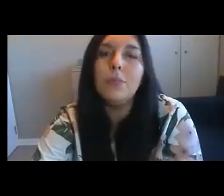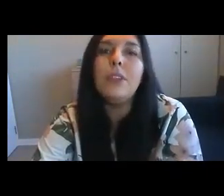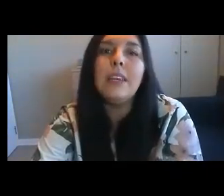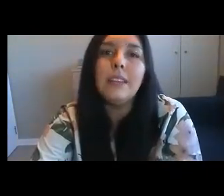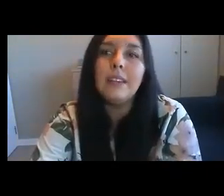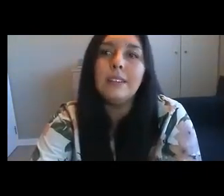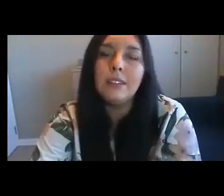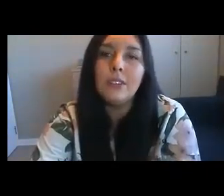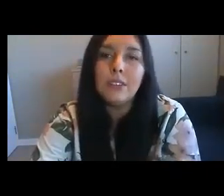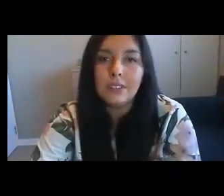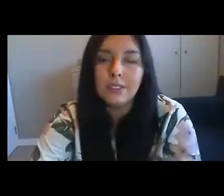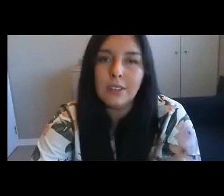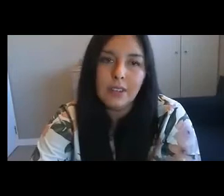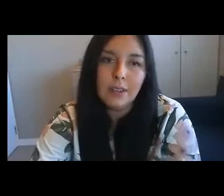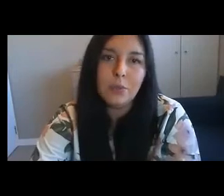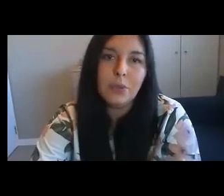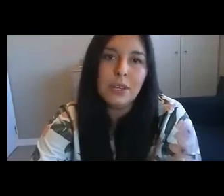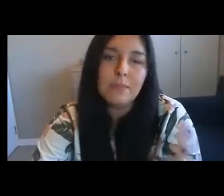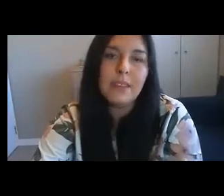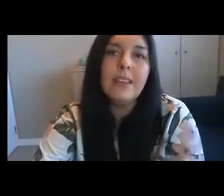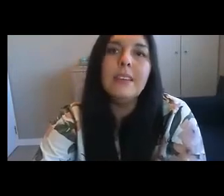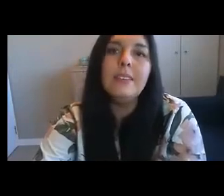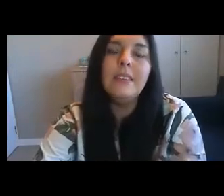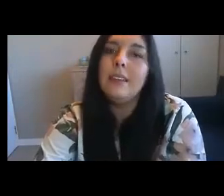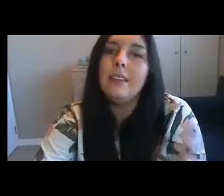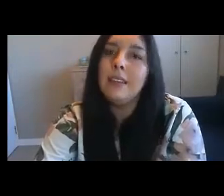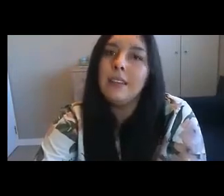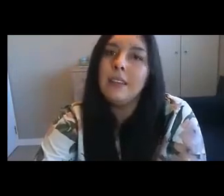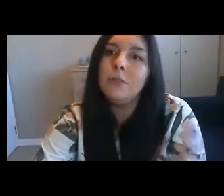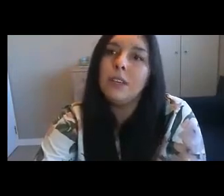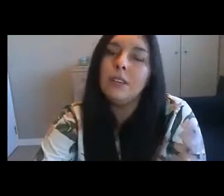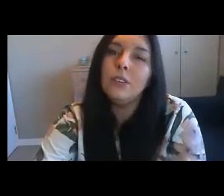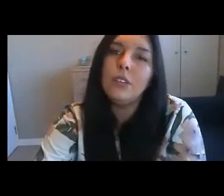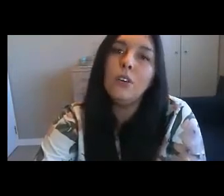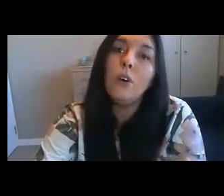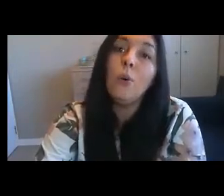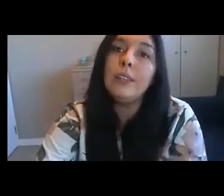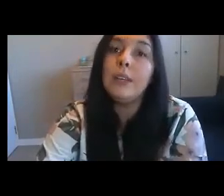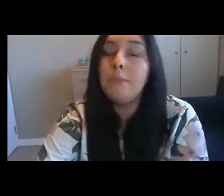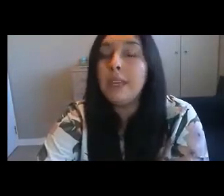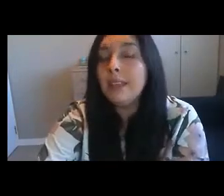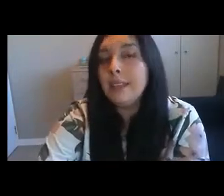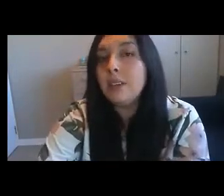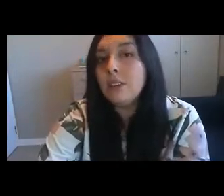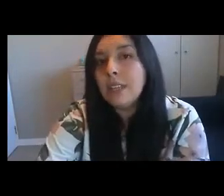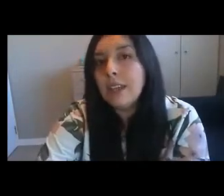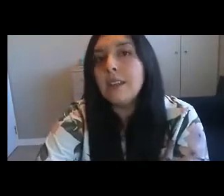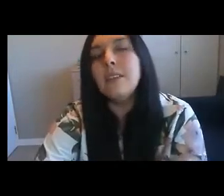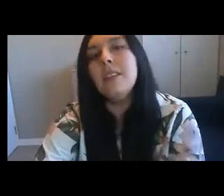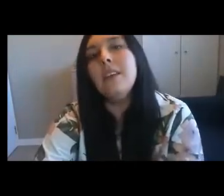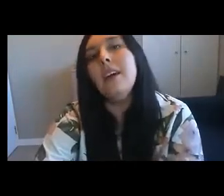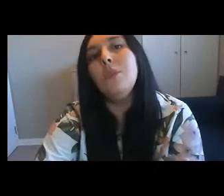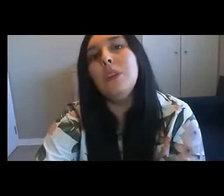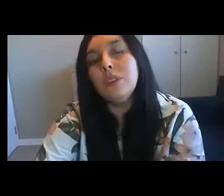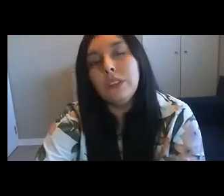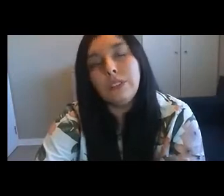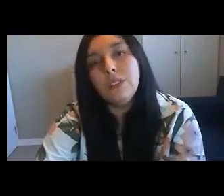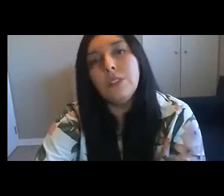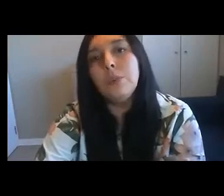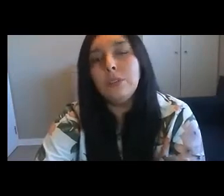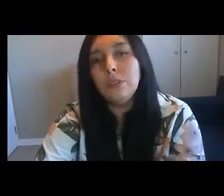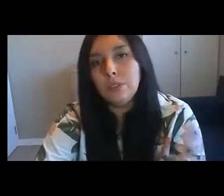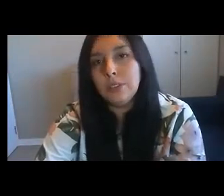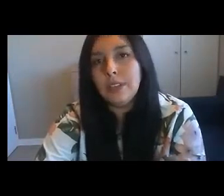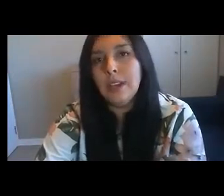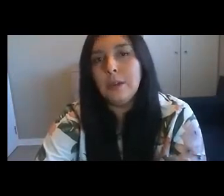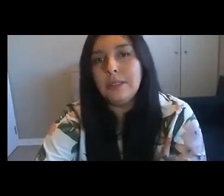que podría tener cierto acceso al programa si es que tiene un diagnóstico o está en vía de diagnosticarse de alguna condición